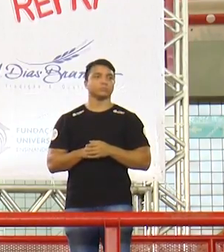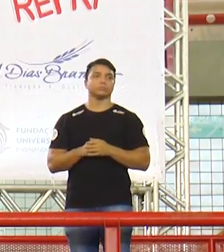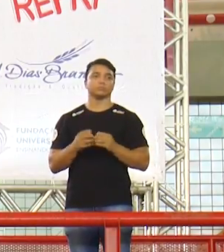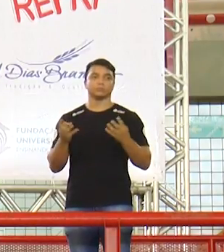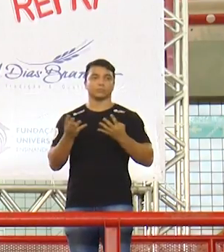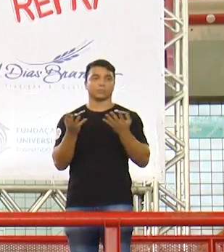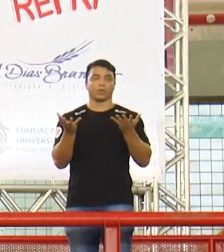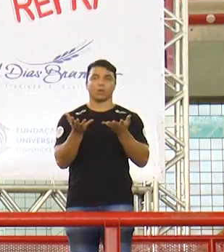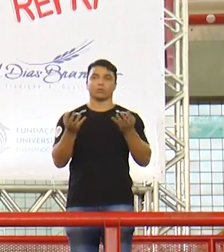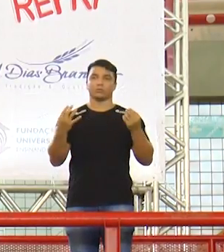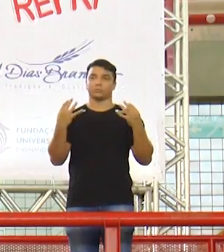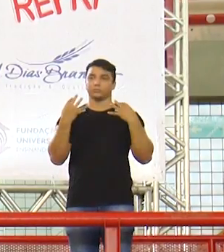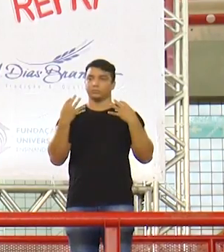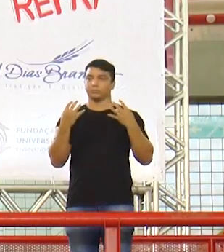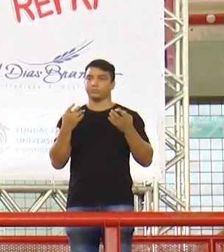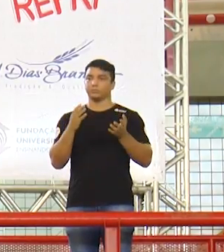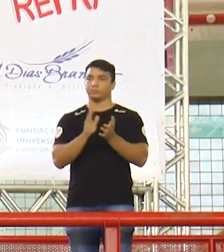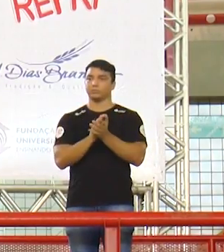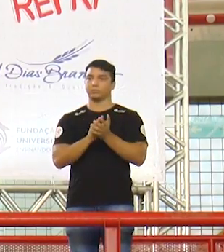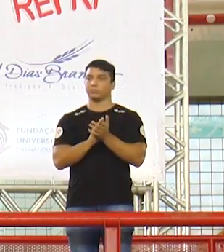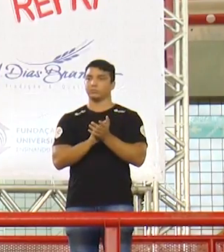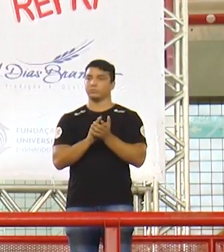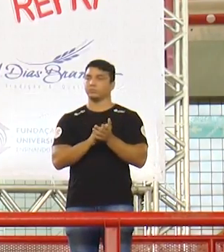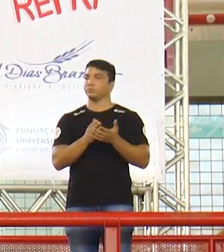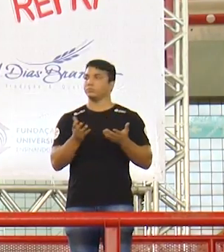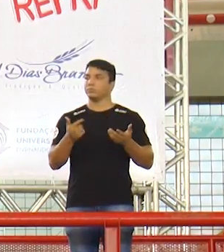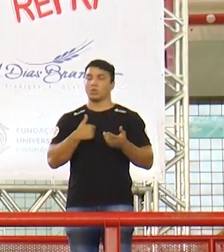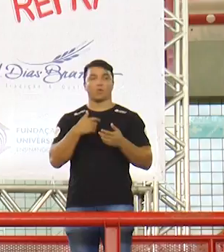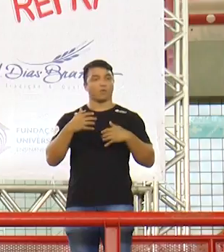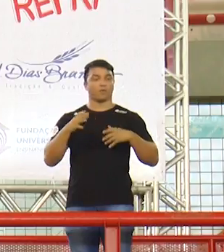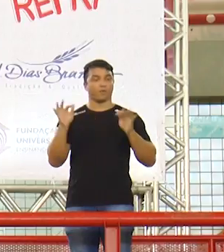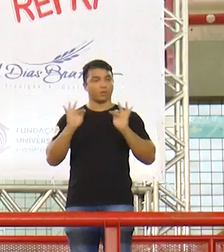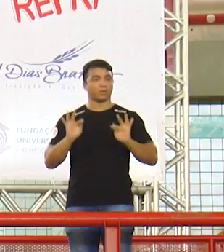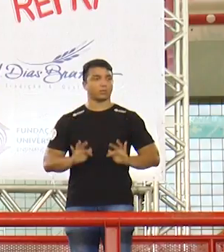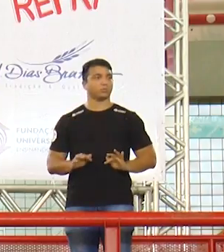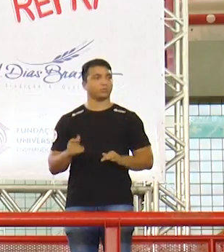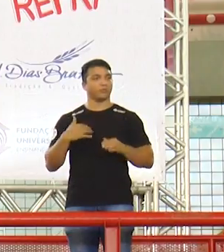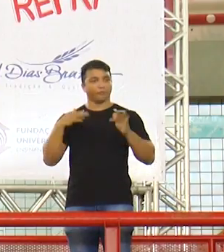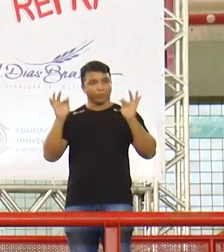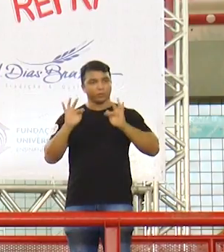que estão dispensando a aula. Fico muito feliz,